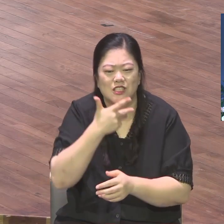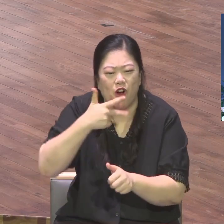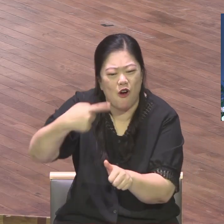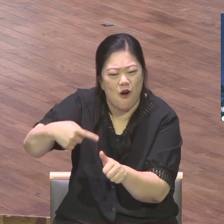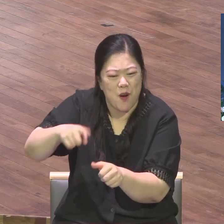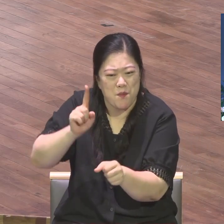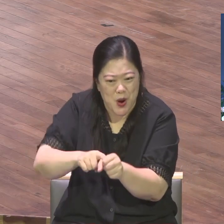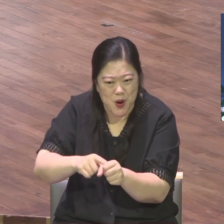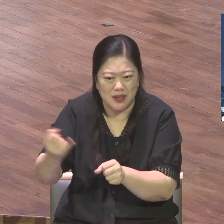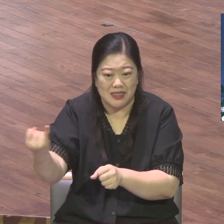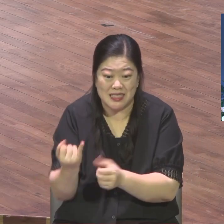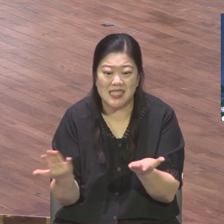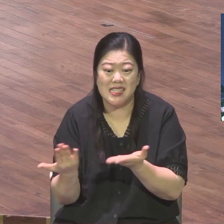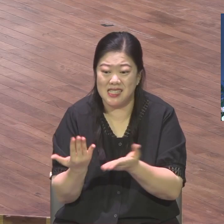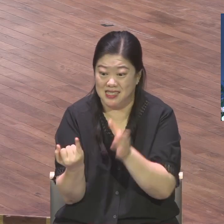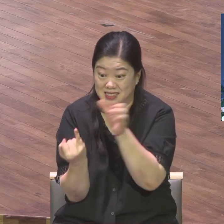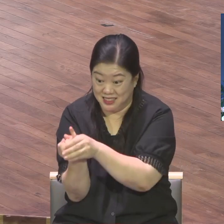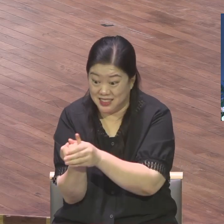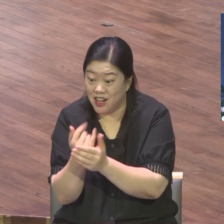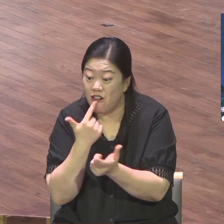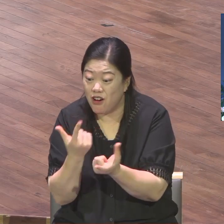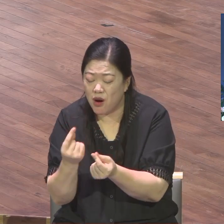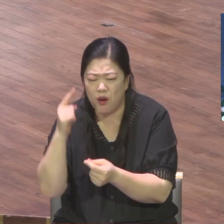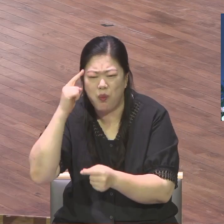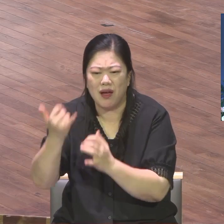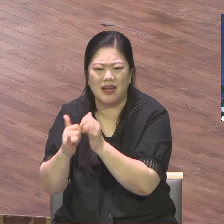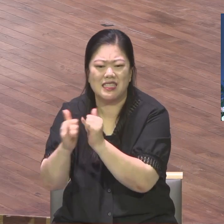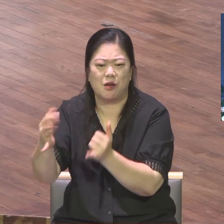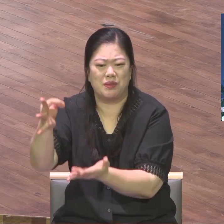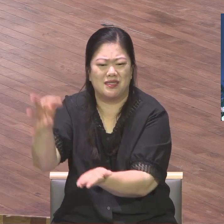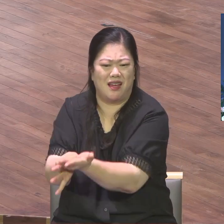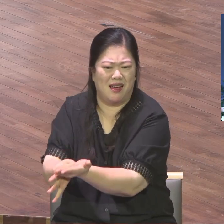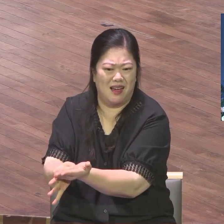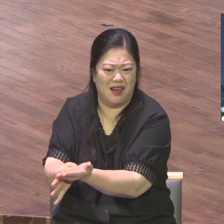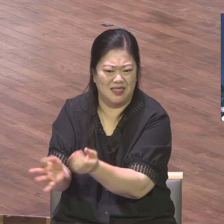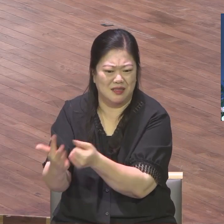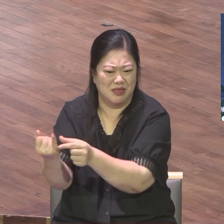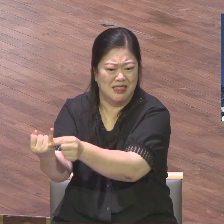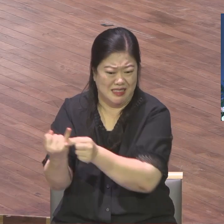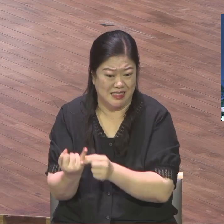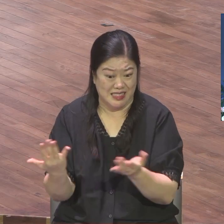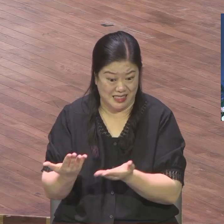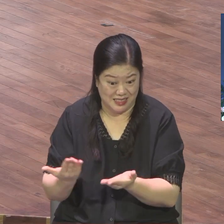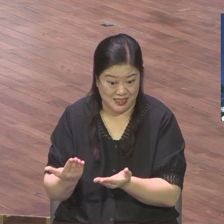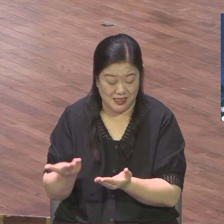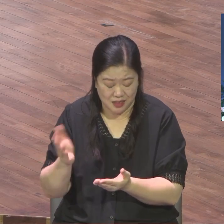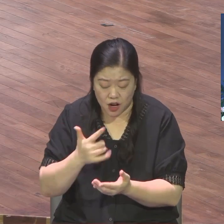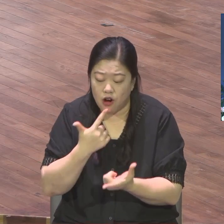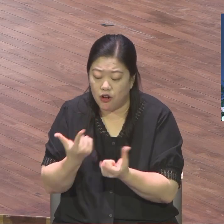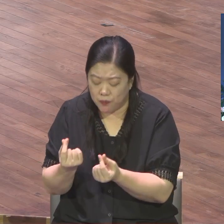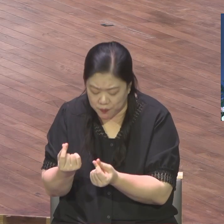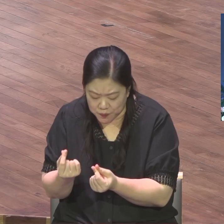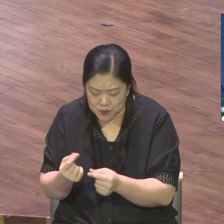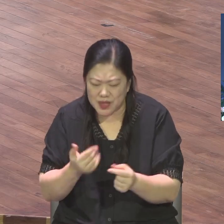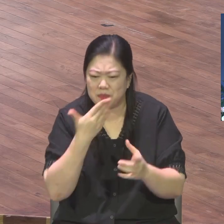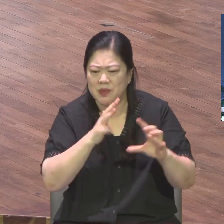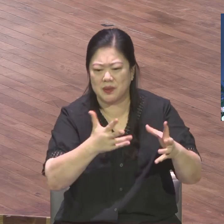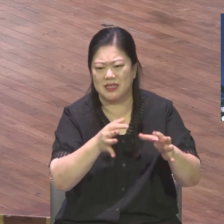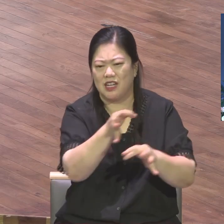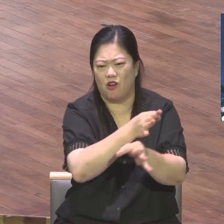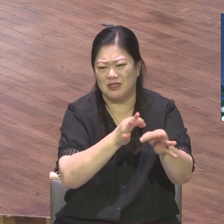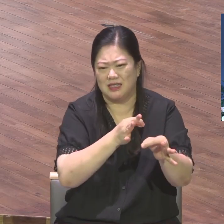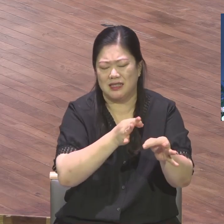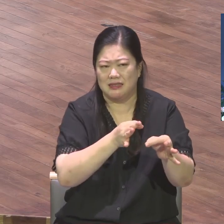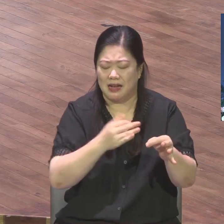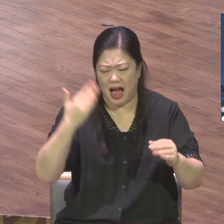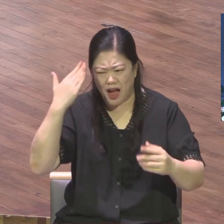그 나라에 가서 가장 중요한 1년 중에 두 번 있는 명절, 그것도 추석, 제일